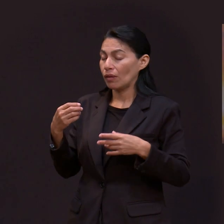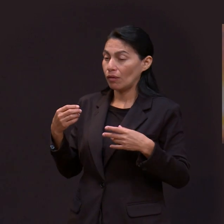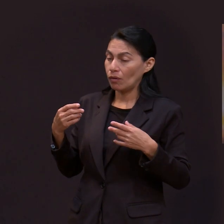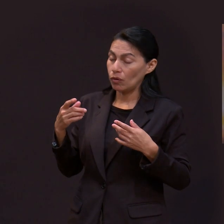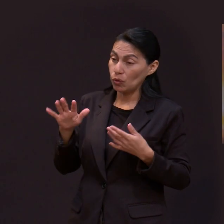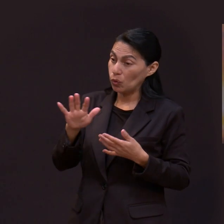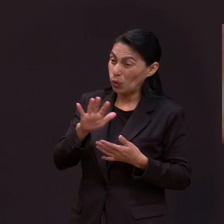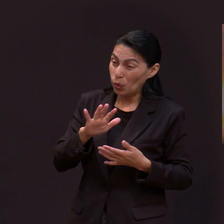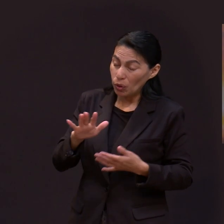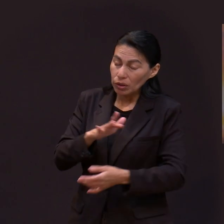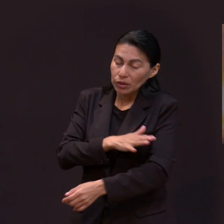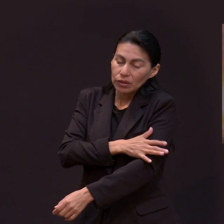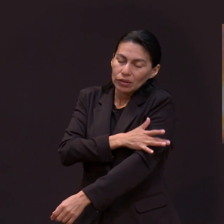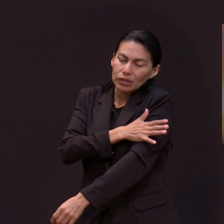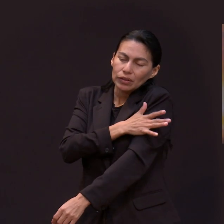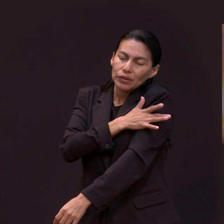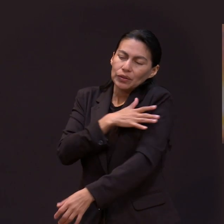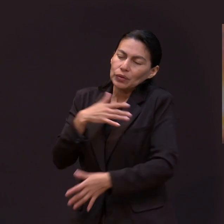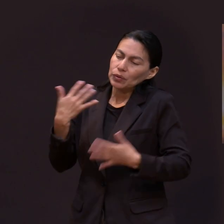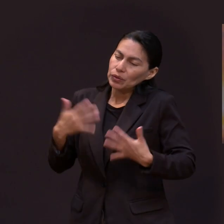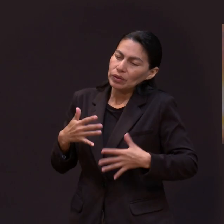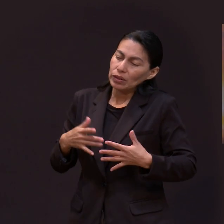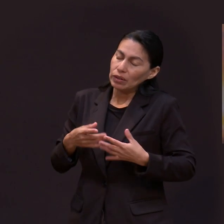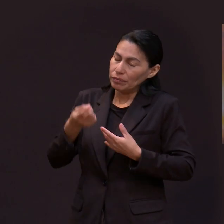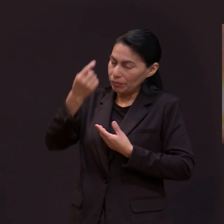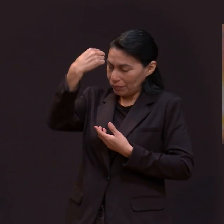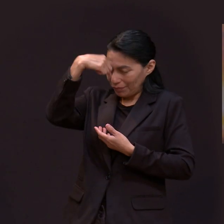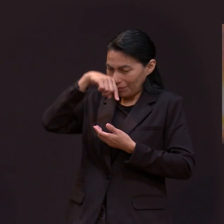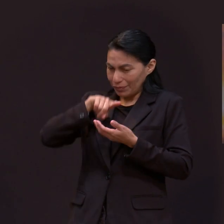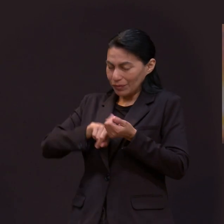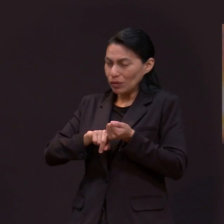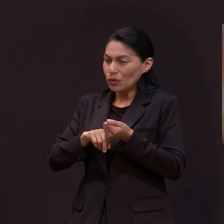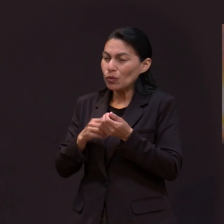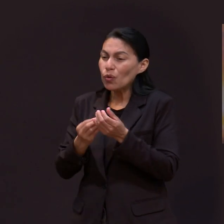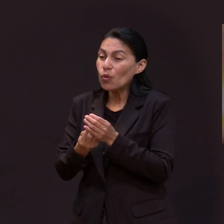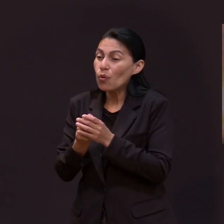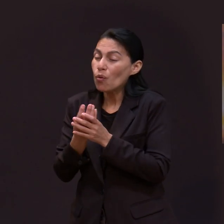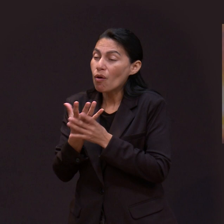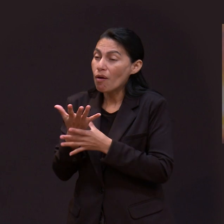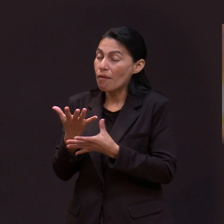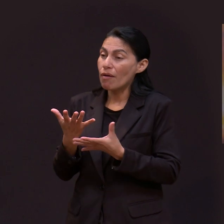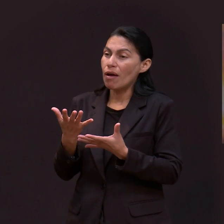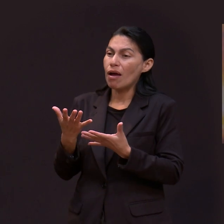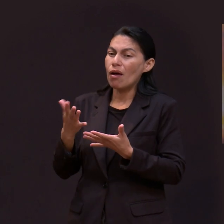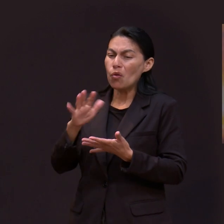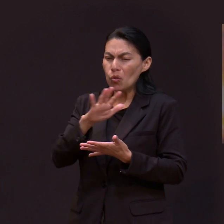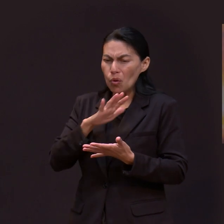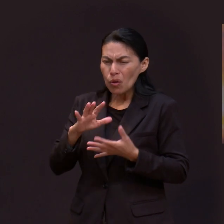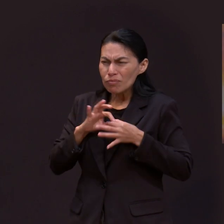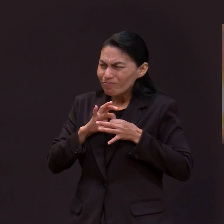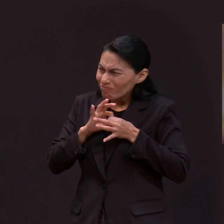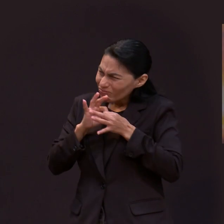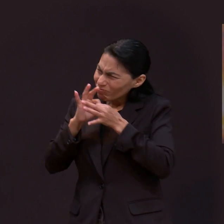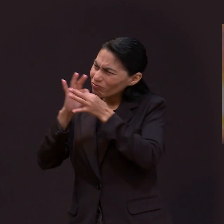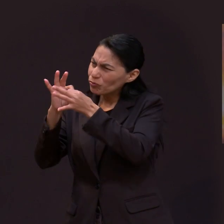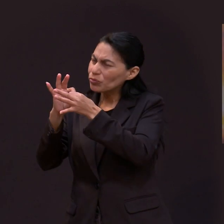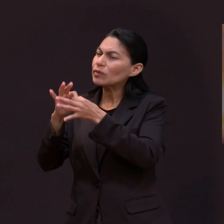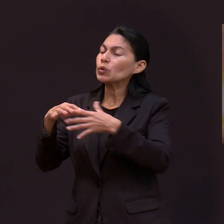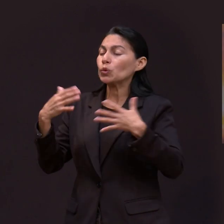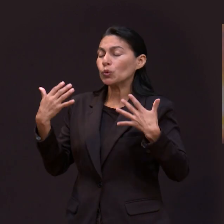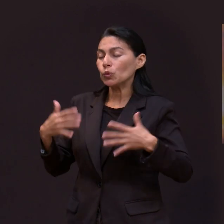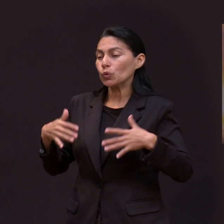hubo mucha mucha emoción cada una salió renovada no renovamos nuestro pacto con dios